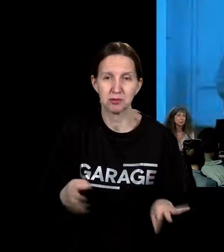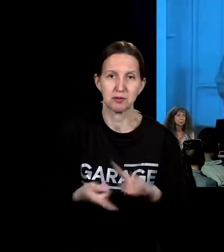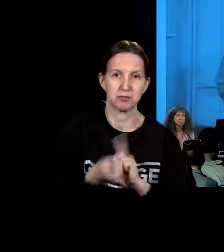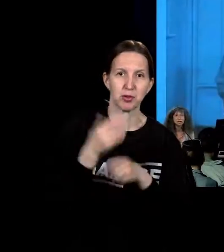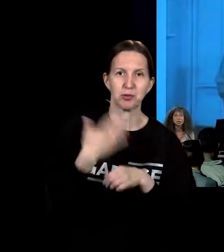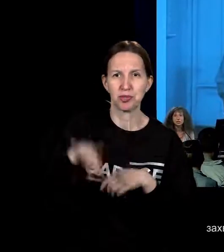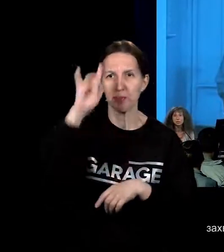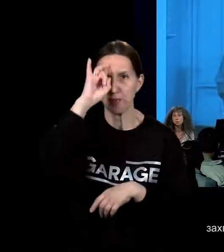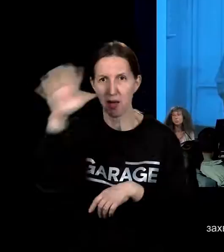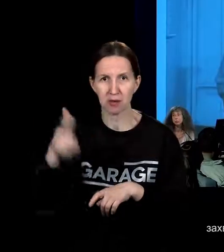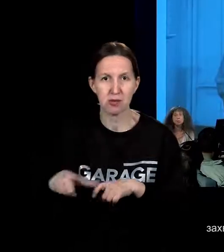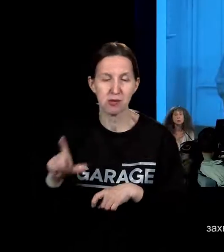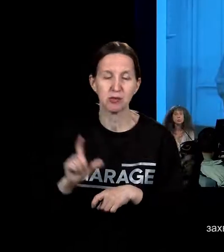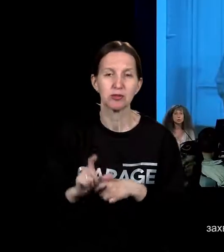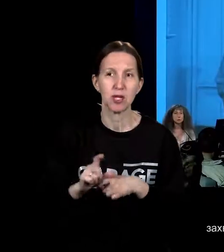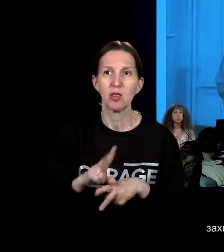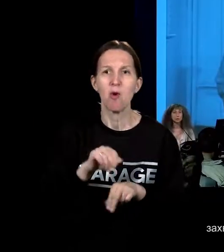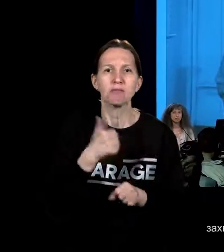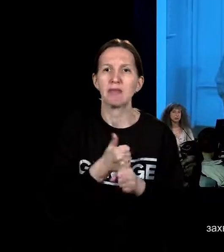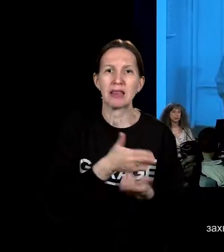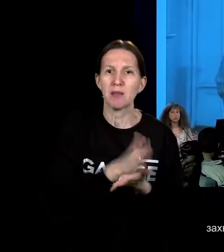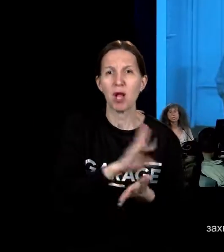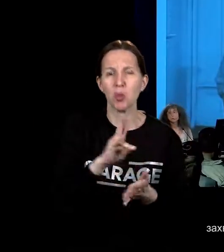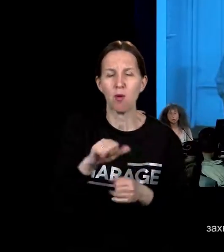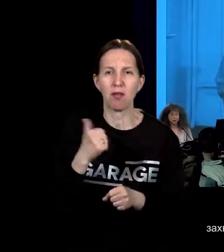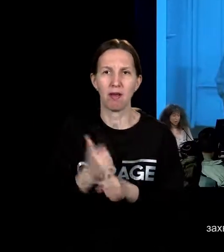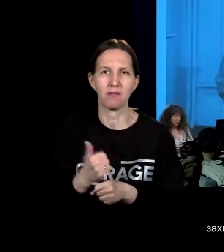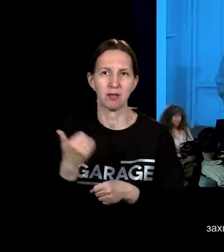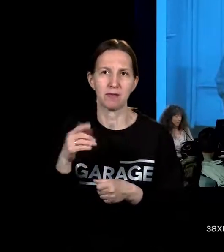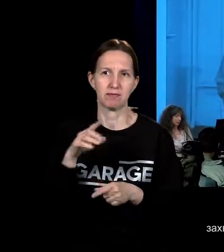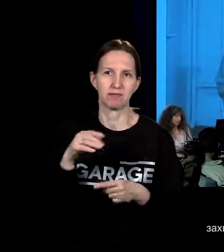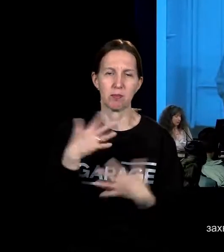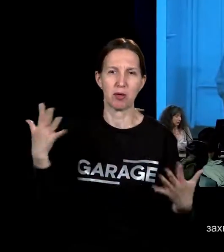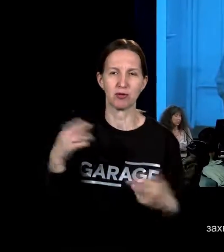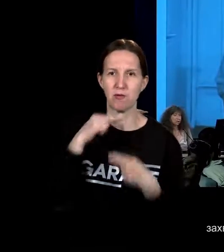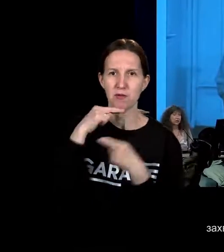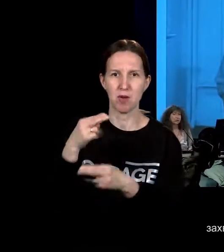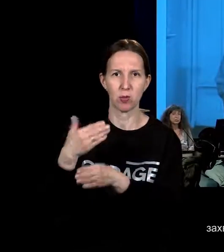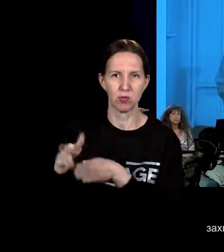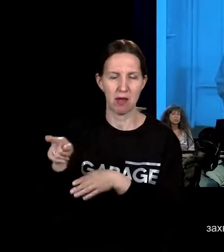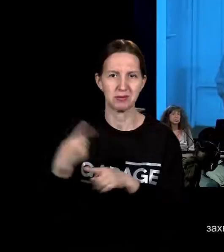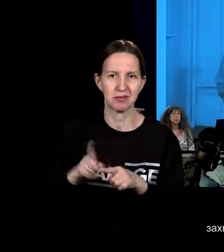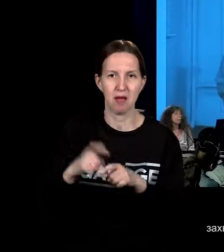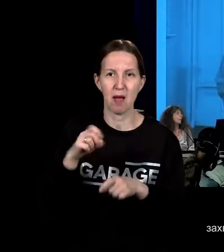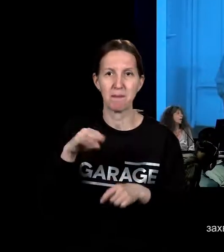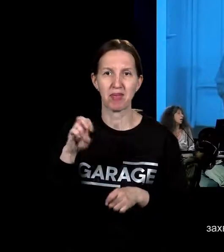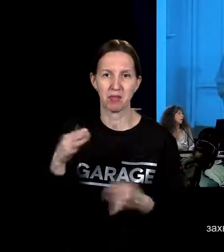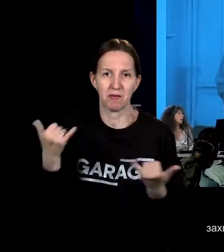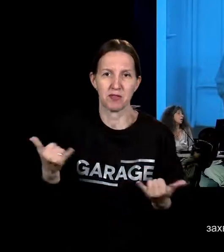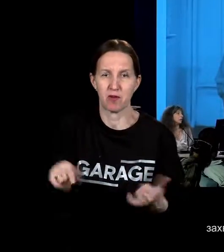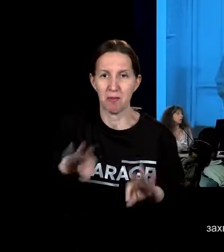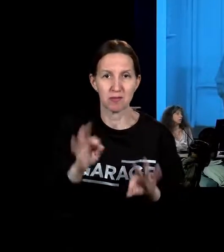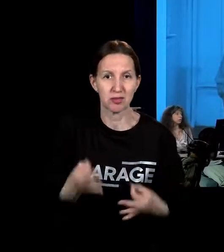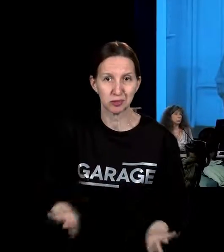известных, популярных, и не то чтобы мейнстримных, но одним из самых захватывающих из того, что происходило в современном искусстве.